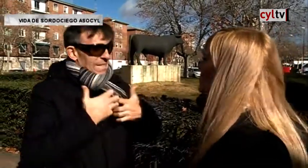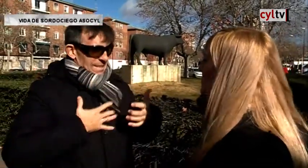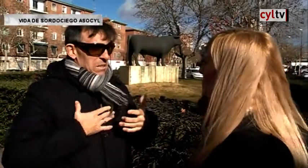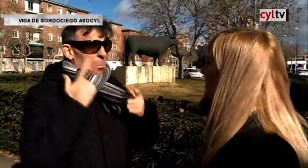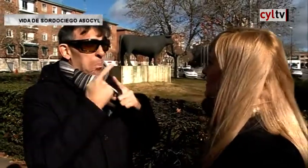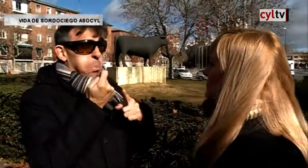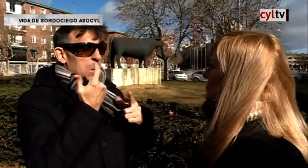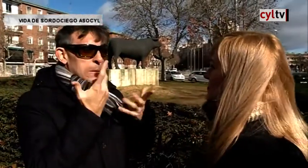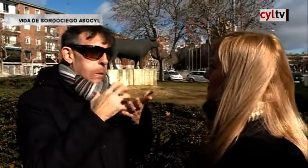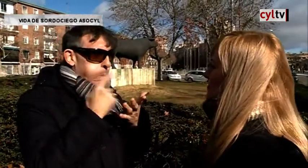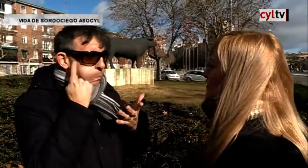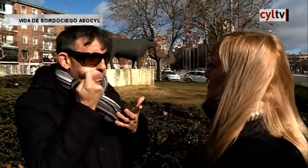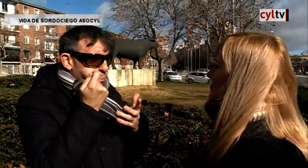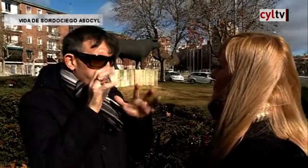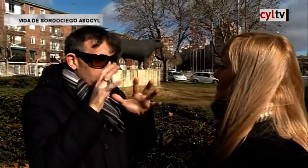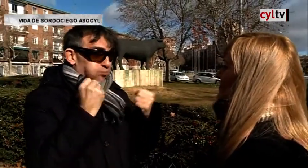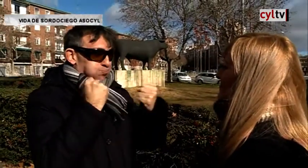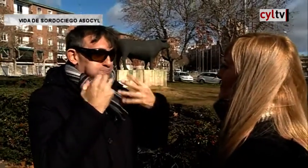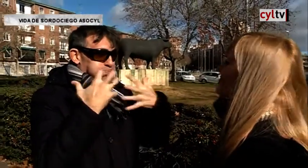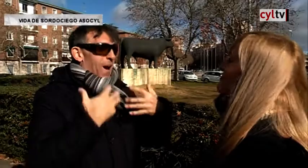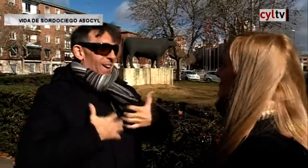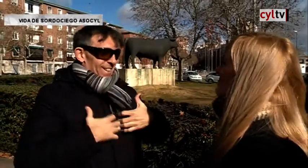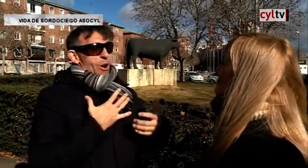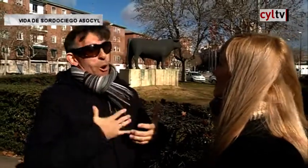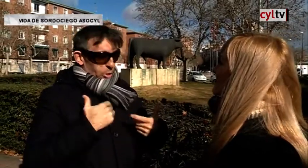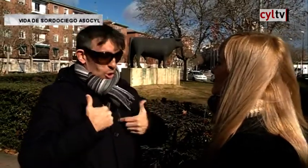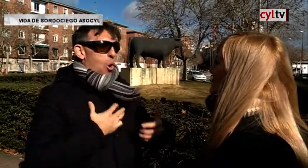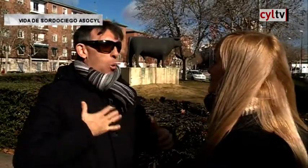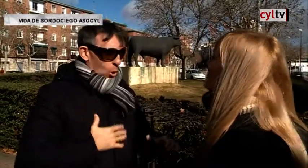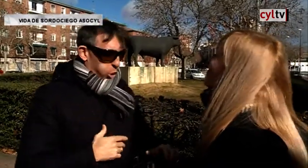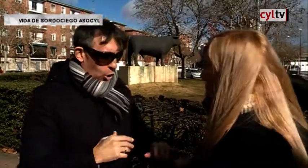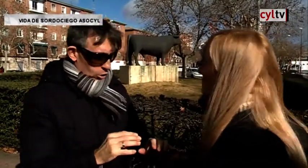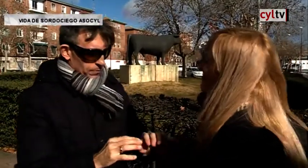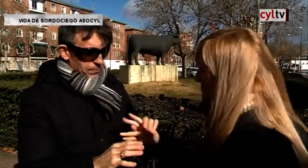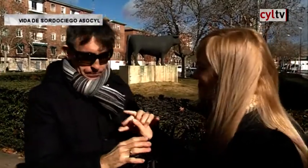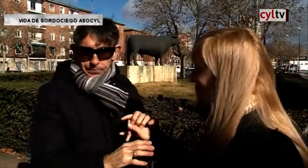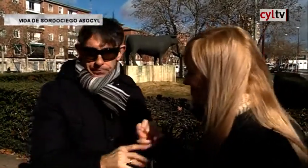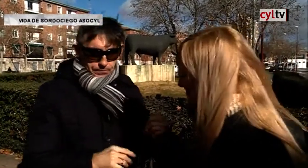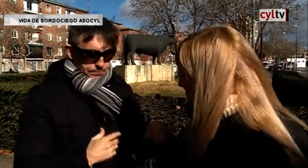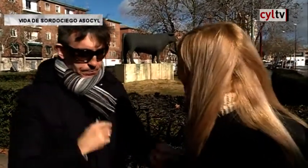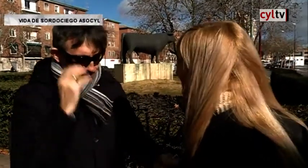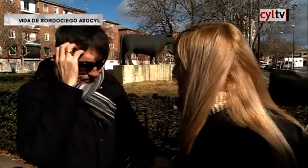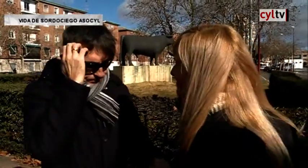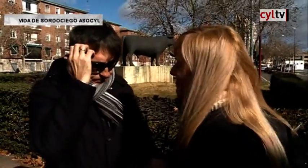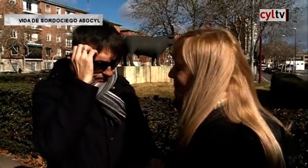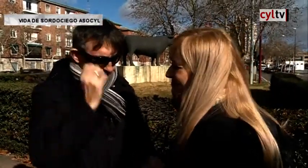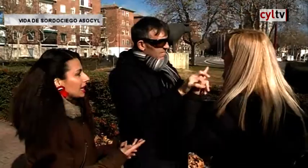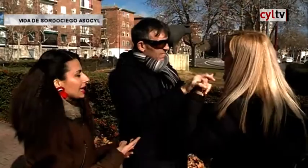vibraciones. Si la música es fuerte o estoy cerca de un altavoz, lo siento. Además, a mí me encanta, es una emoción que me gusta. Le